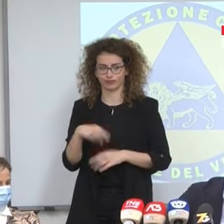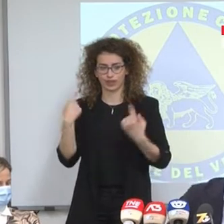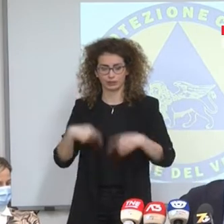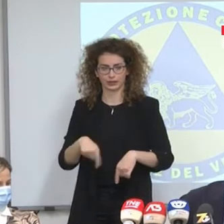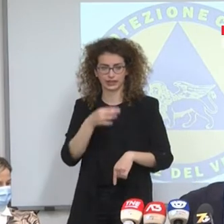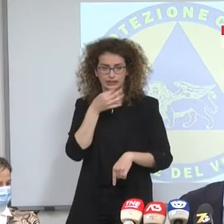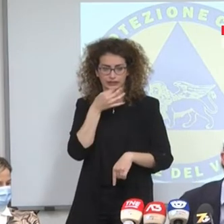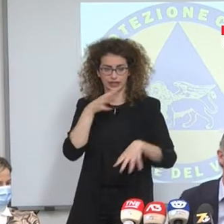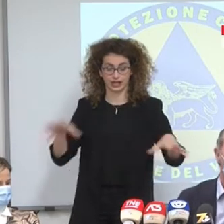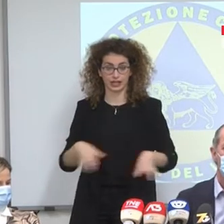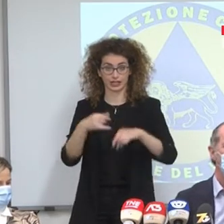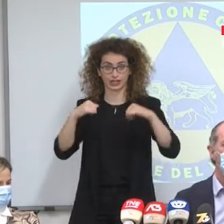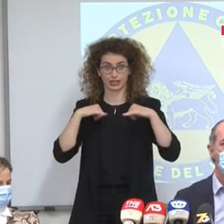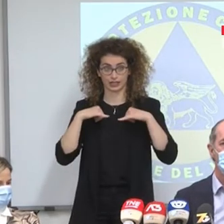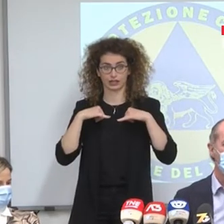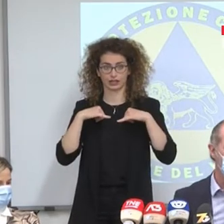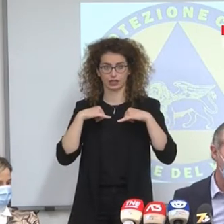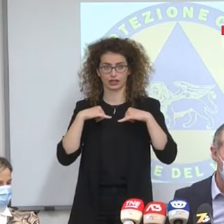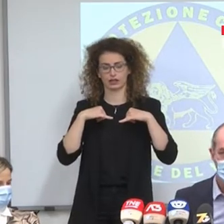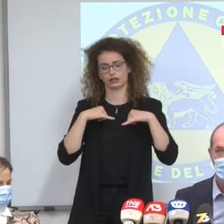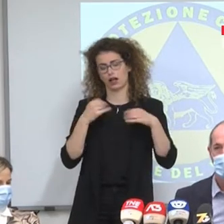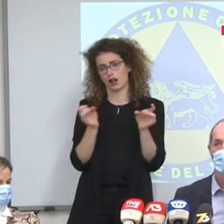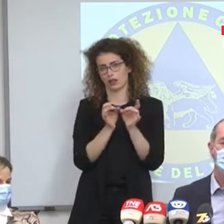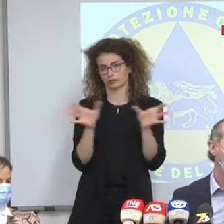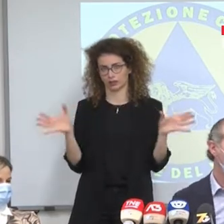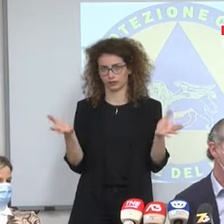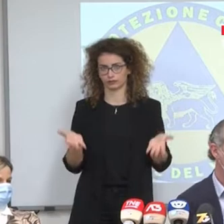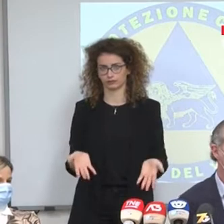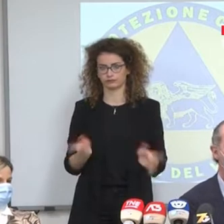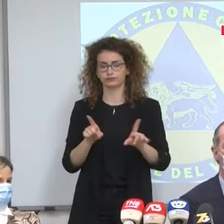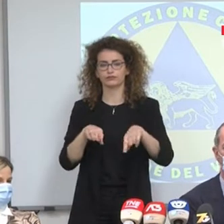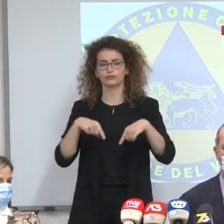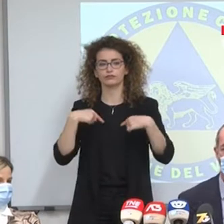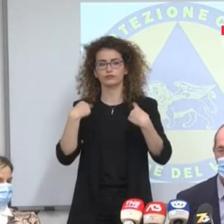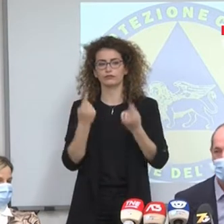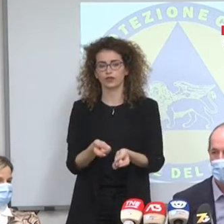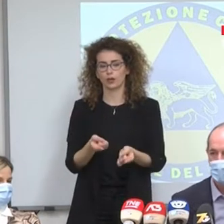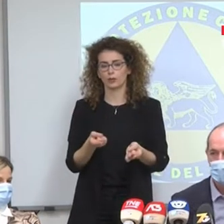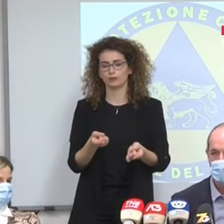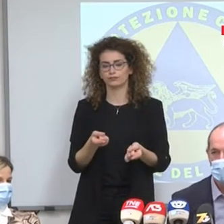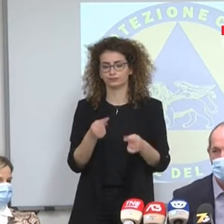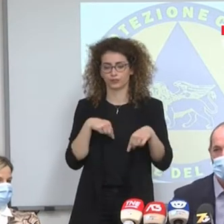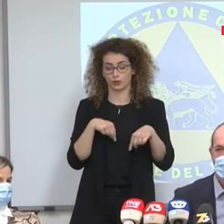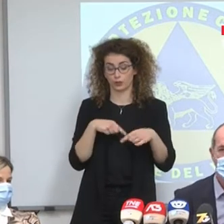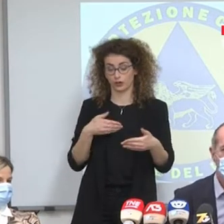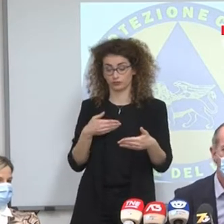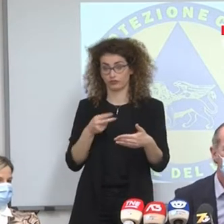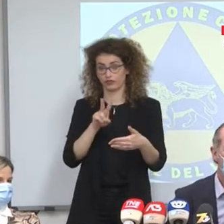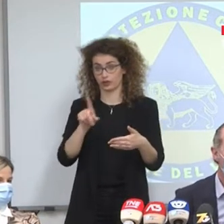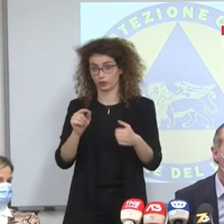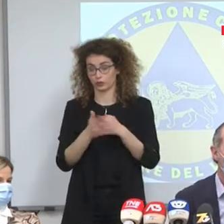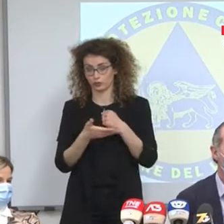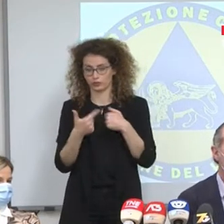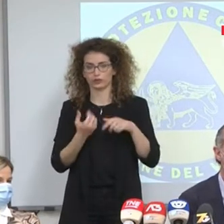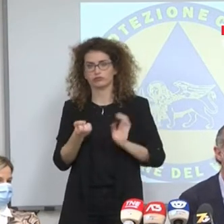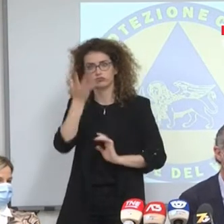che si inizia l'estate in maniera libera. Dopodiché l'avvicinamento da qui al 21 giugno non me la sono inventata